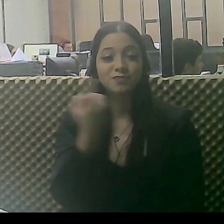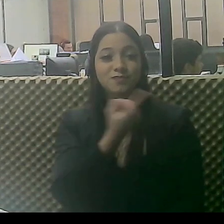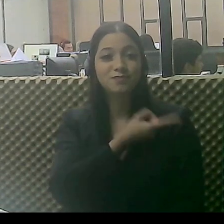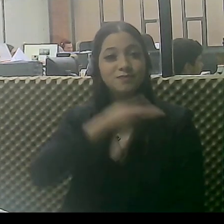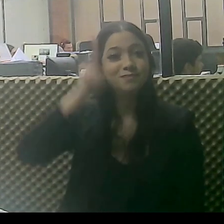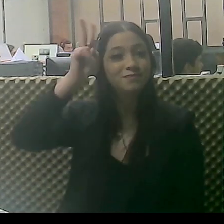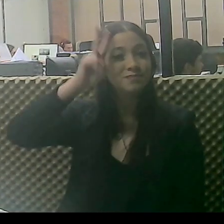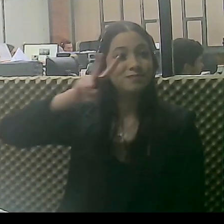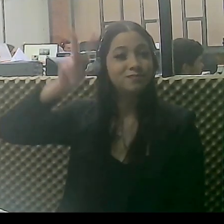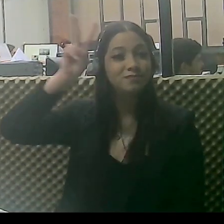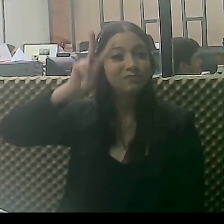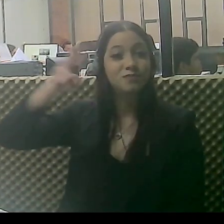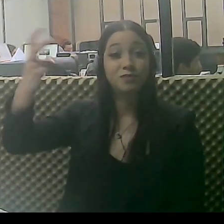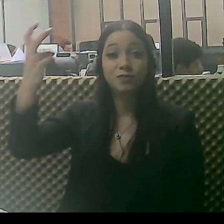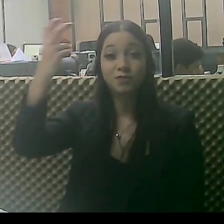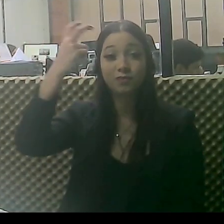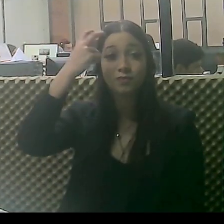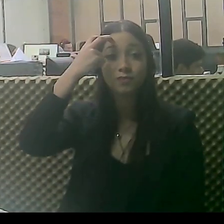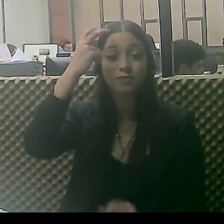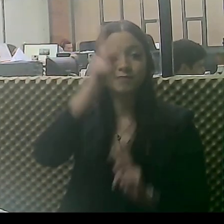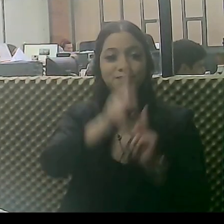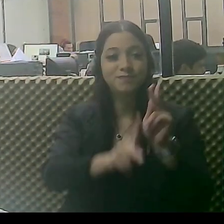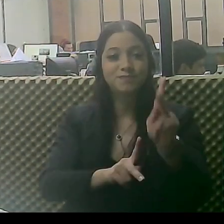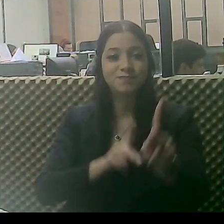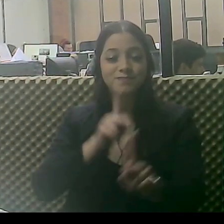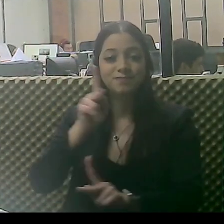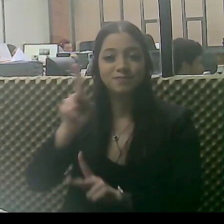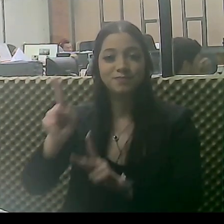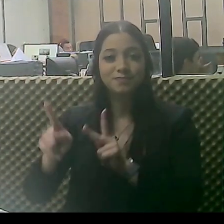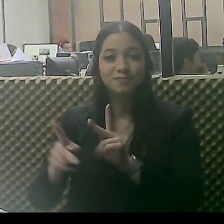história, nossa cultura e nossa gente.